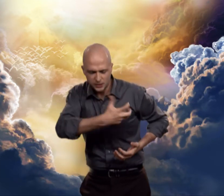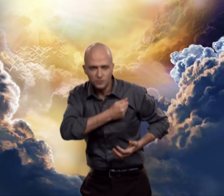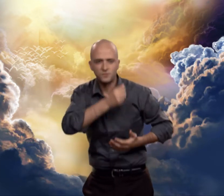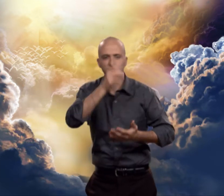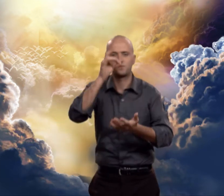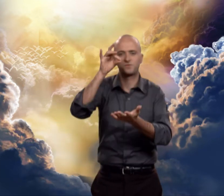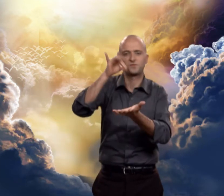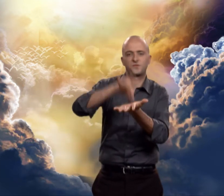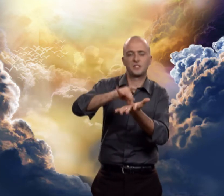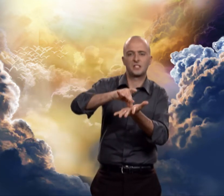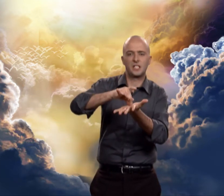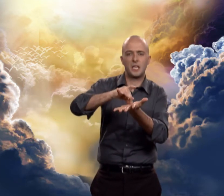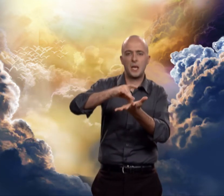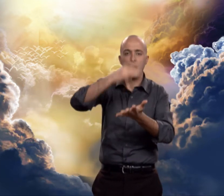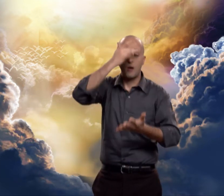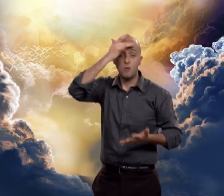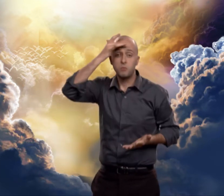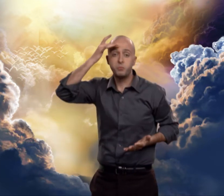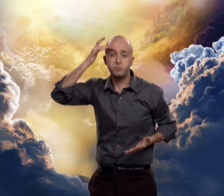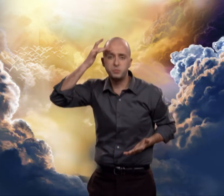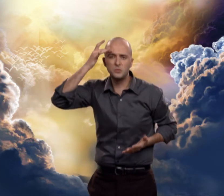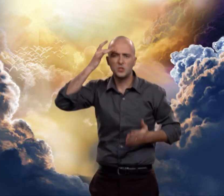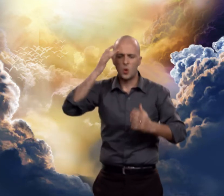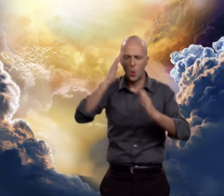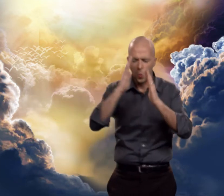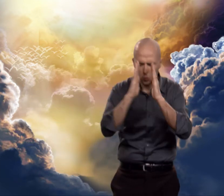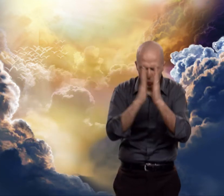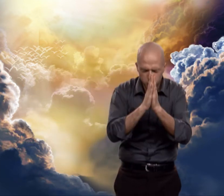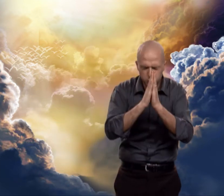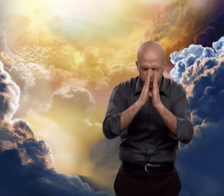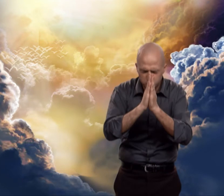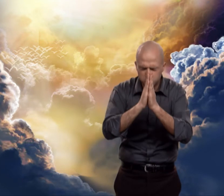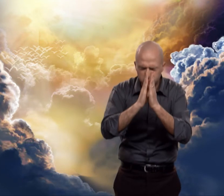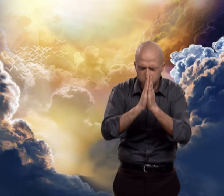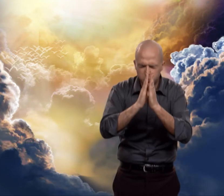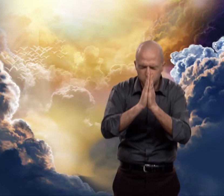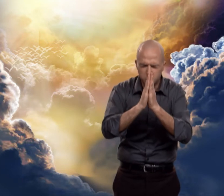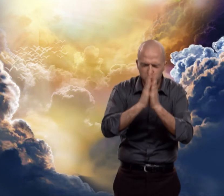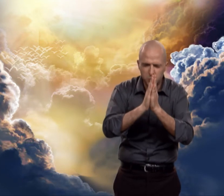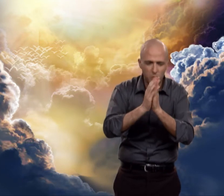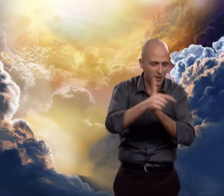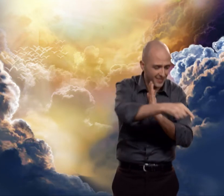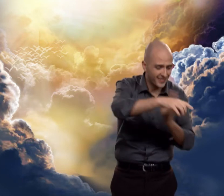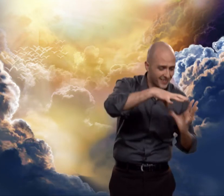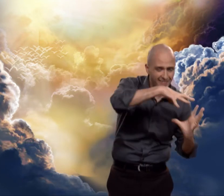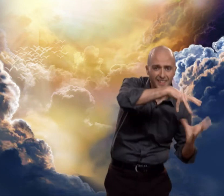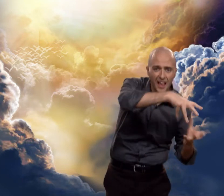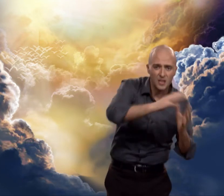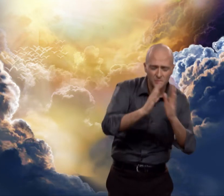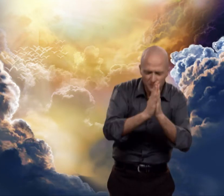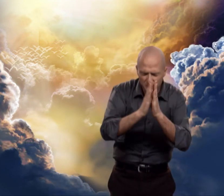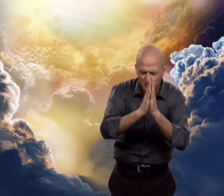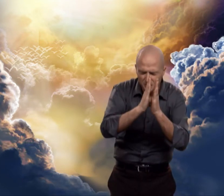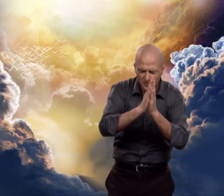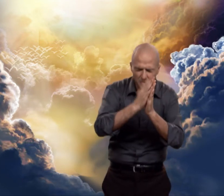seu pecado. Foi terrível a agonia do remorso ao enfrentar a vergonha que ele trouxe a si mesmo por causa do